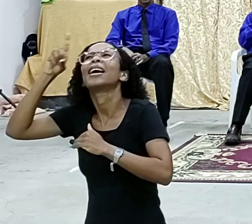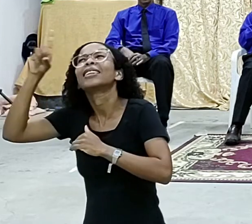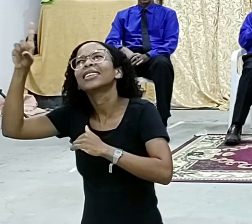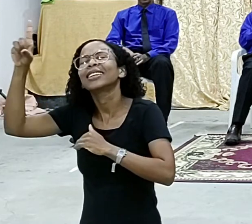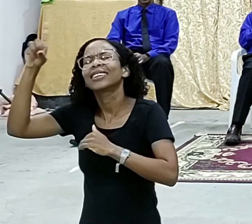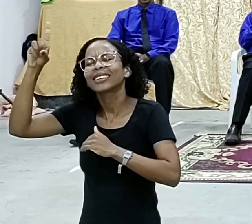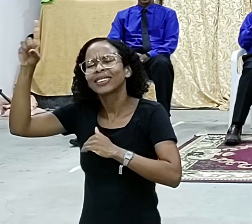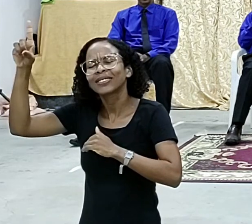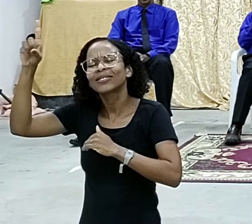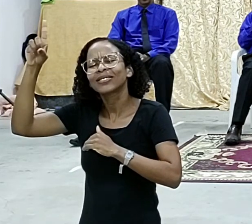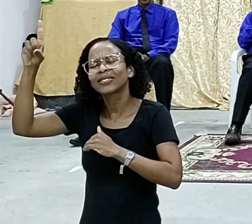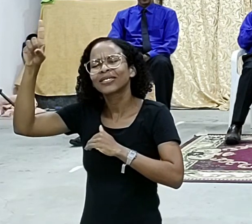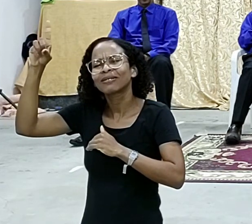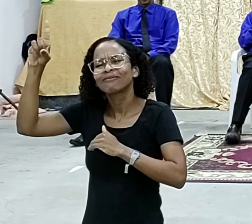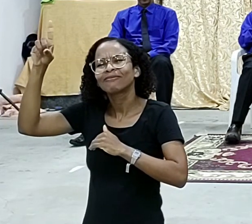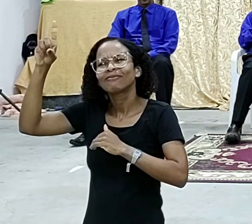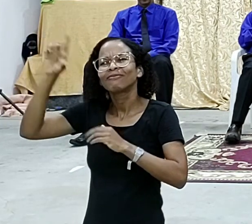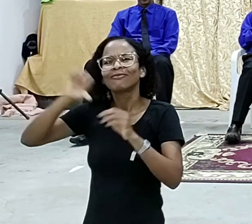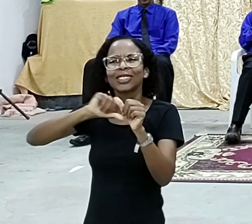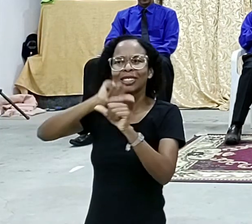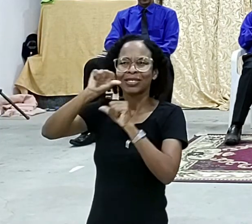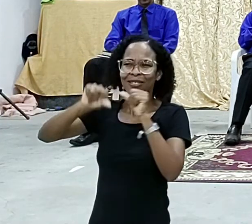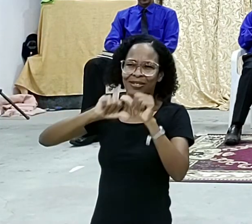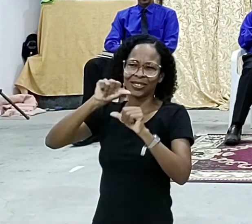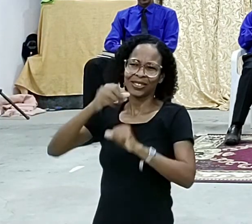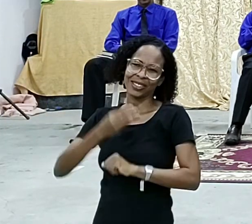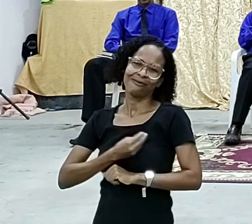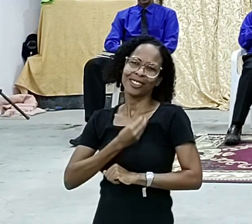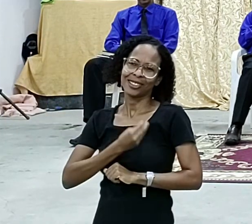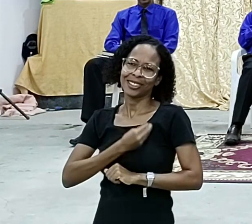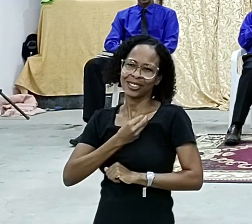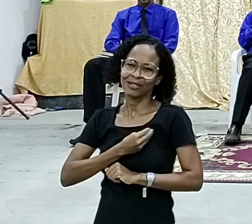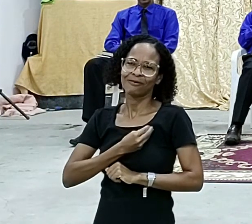unicamente para servir.